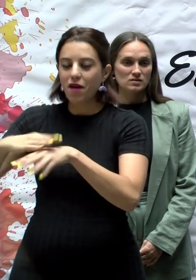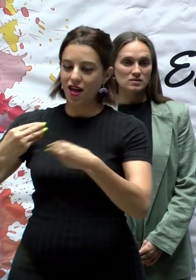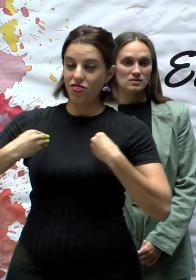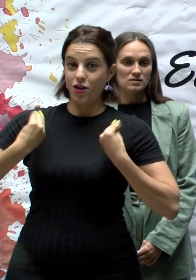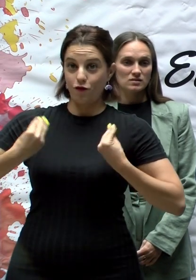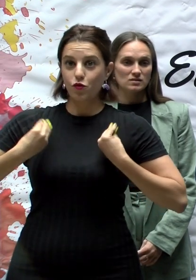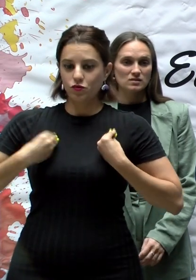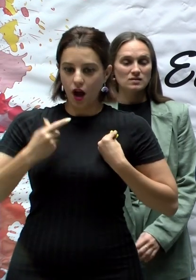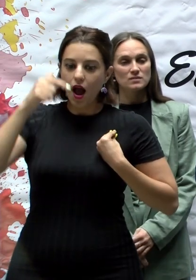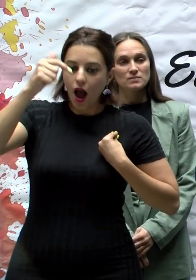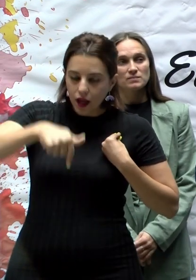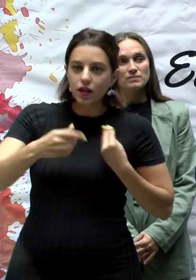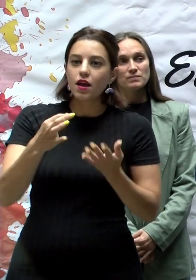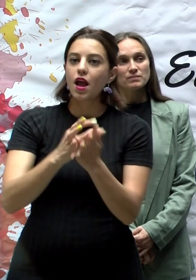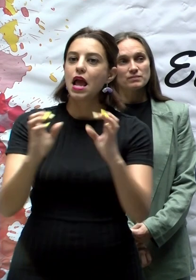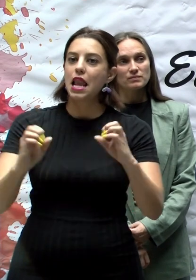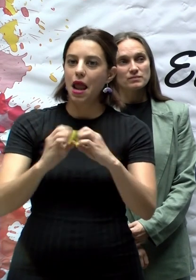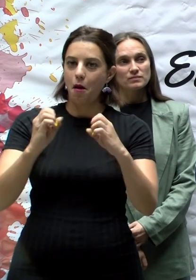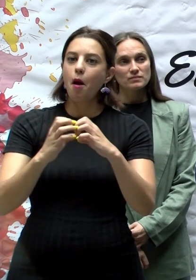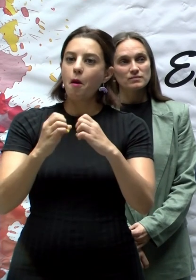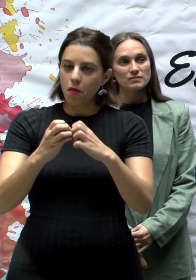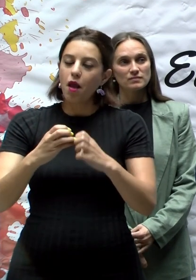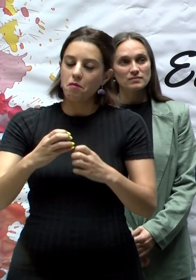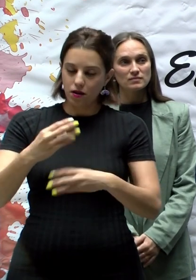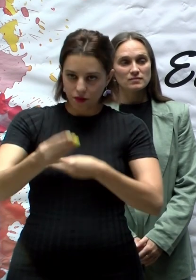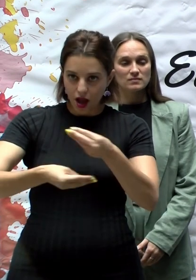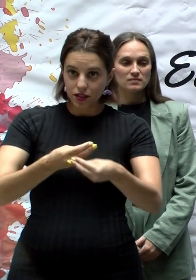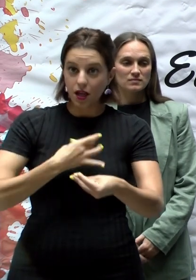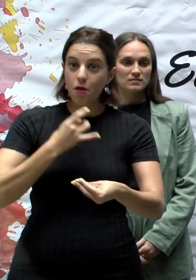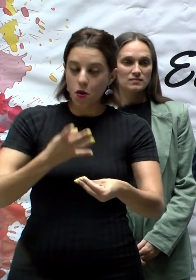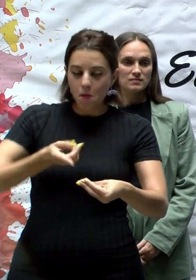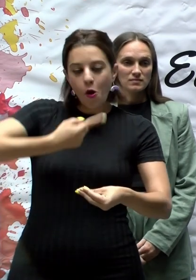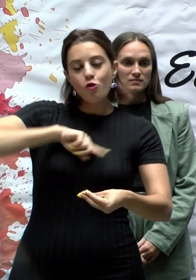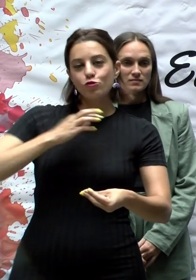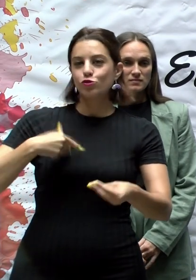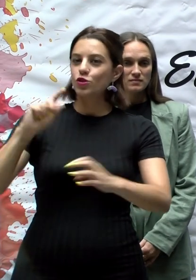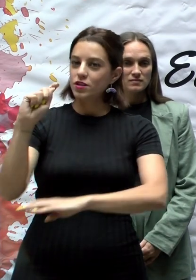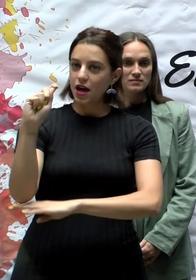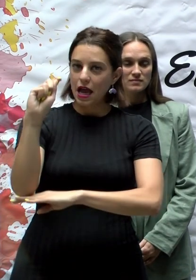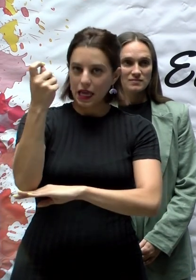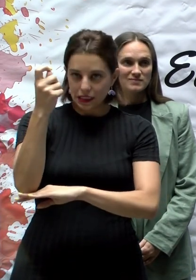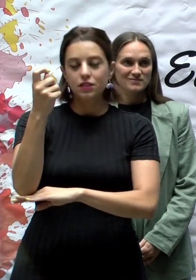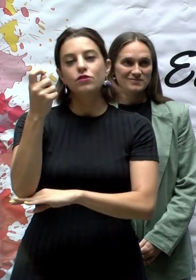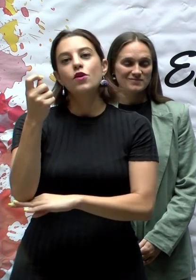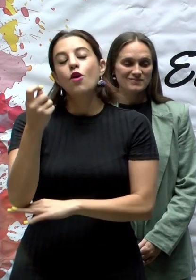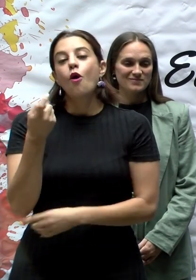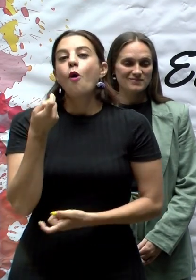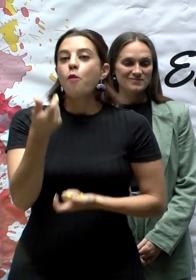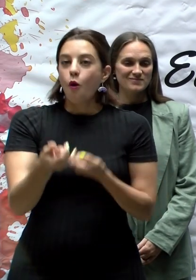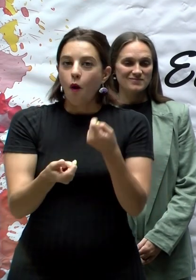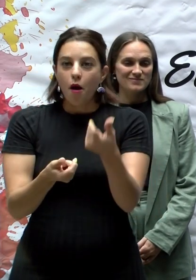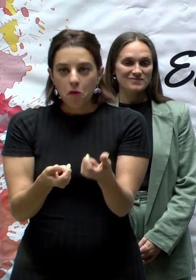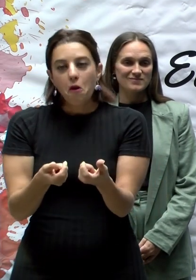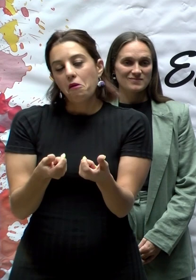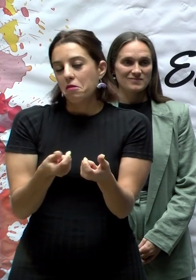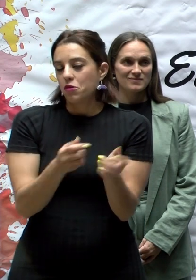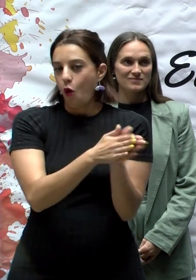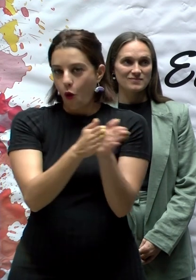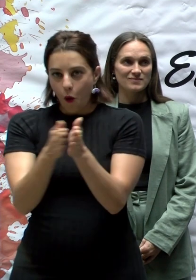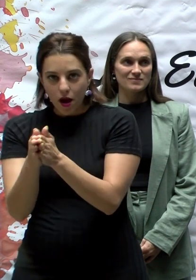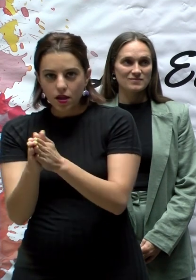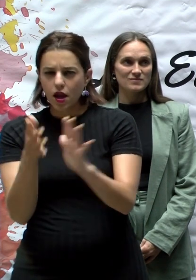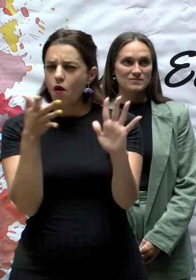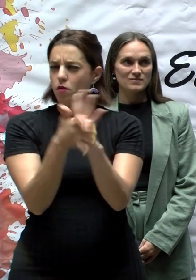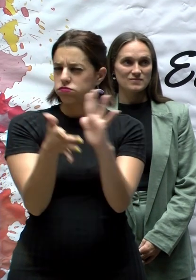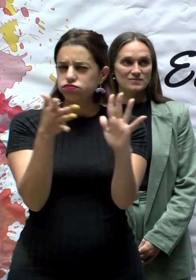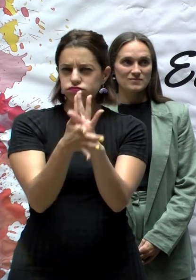un desarrollo aquí, y eso es lo que hemos logrado. Ya contarán más detalles los siguientes intervinientes, pero es una